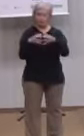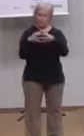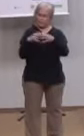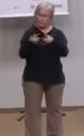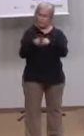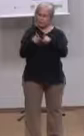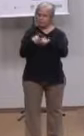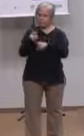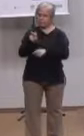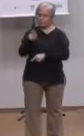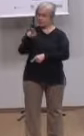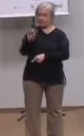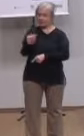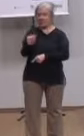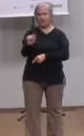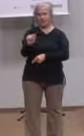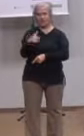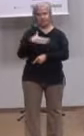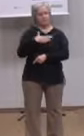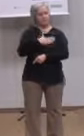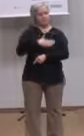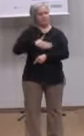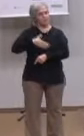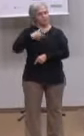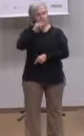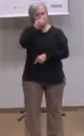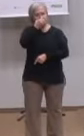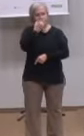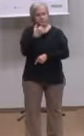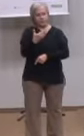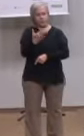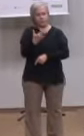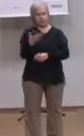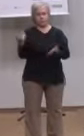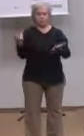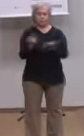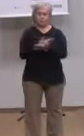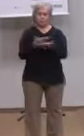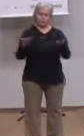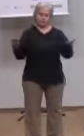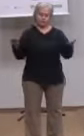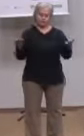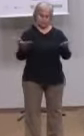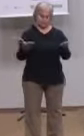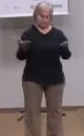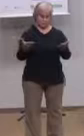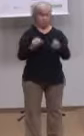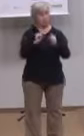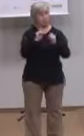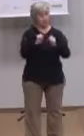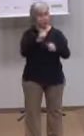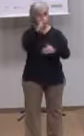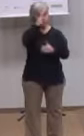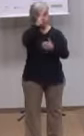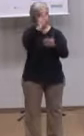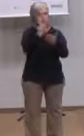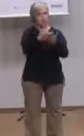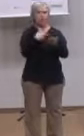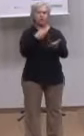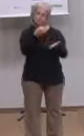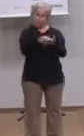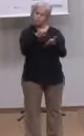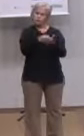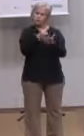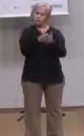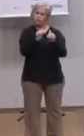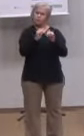Brela. Então, eu estou muito satisfeito o resultado deste evento de hoje. E podem ter certeza, eu vou cobrar.